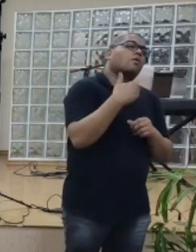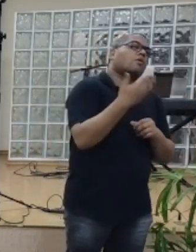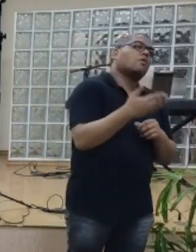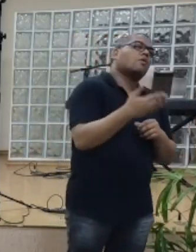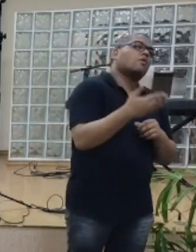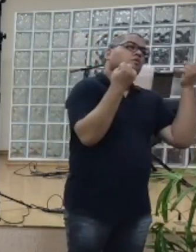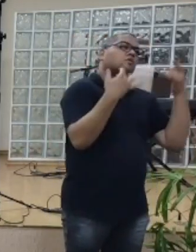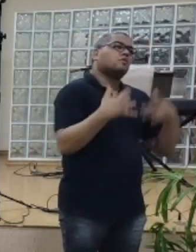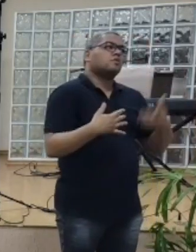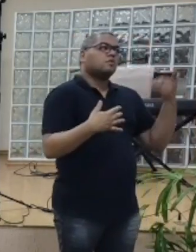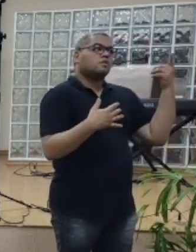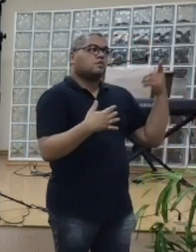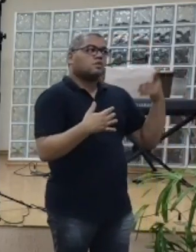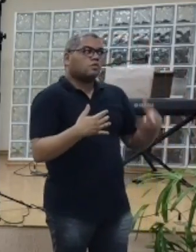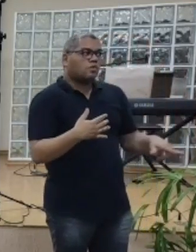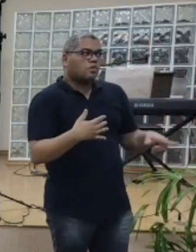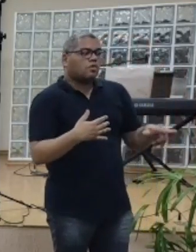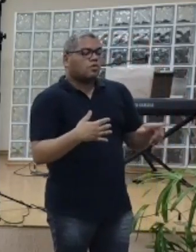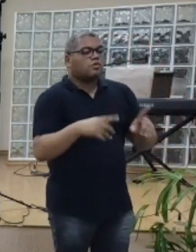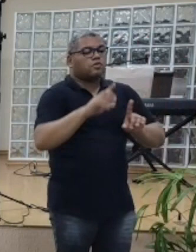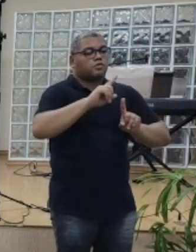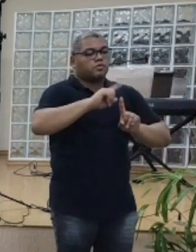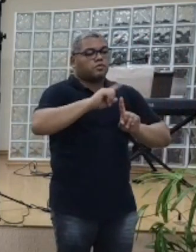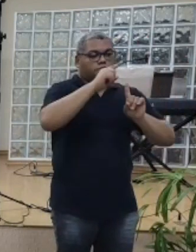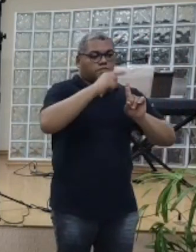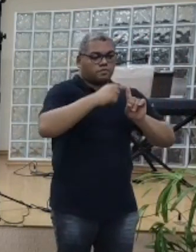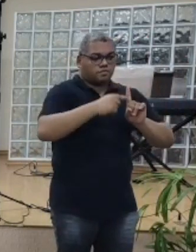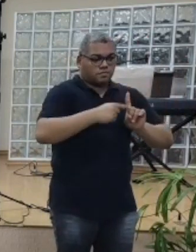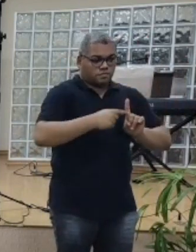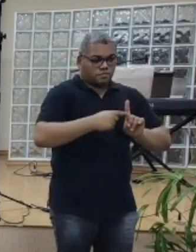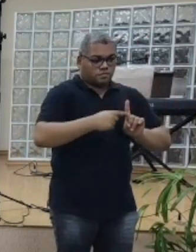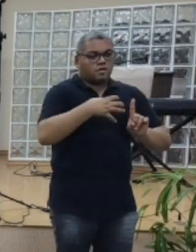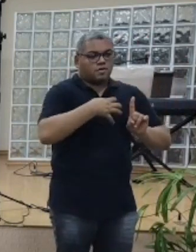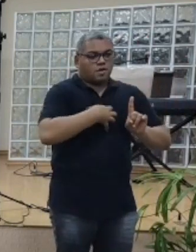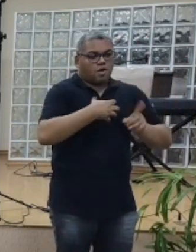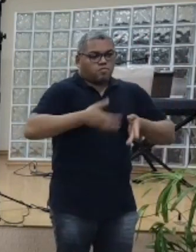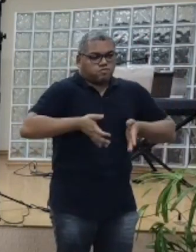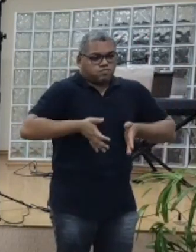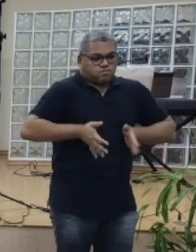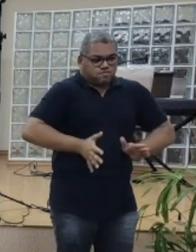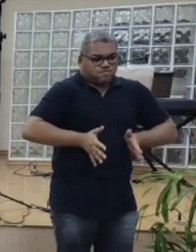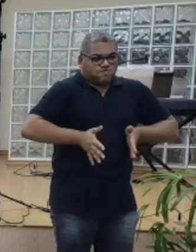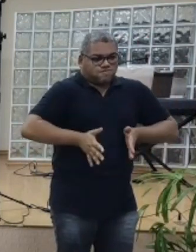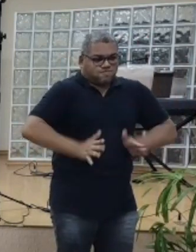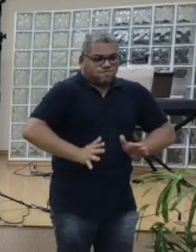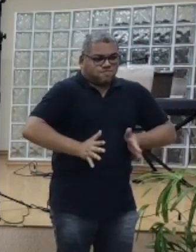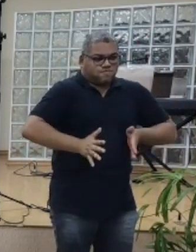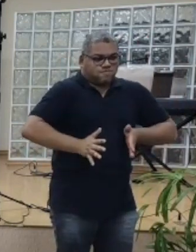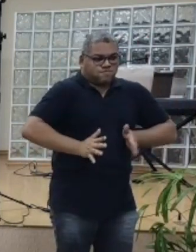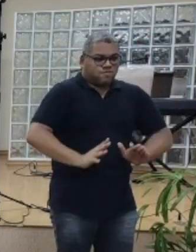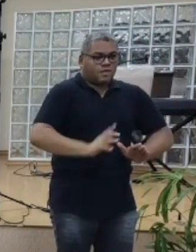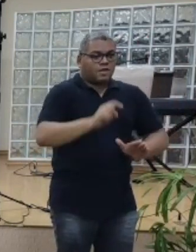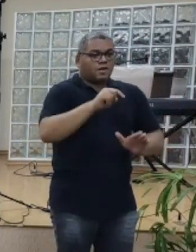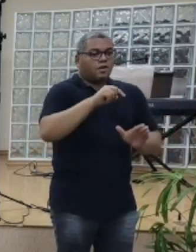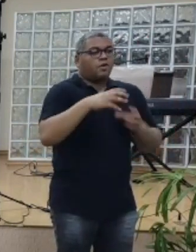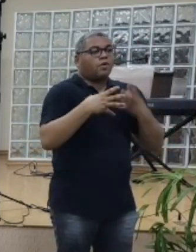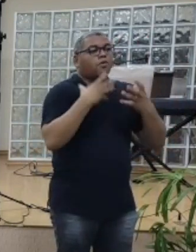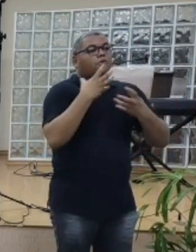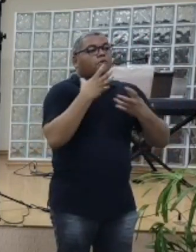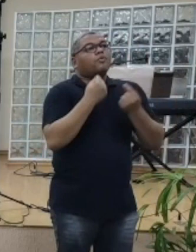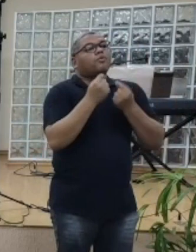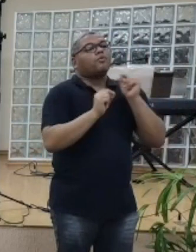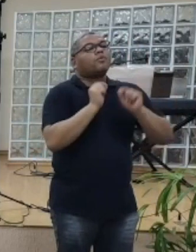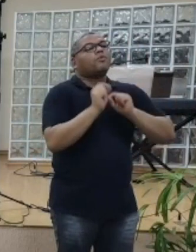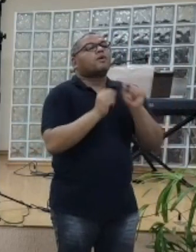que de novo está gerando, sentindo dores de parto. Então, aquilo que Paulo sentia